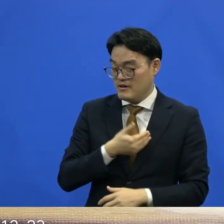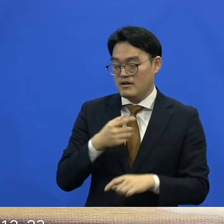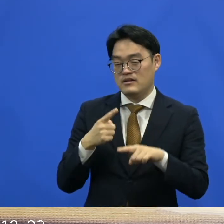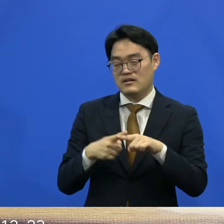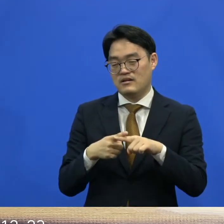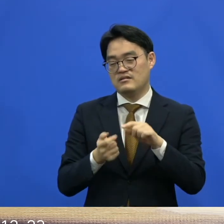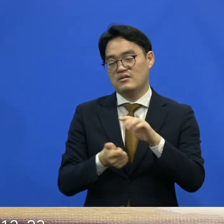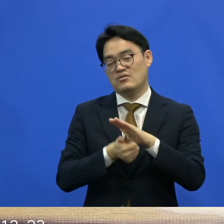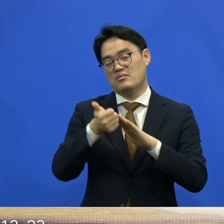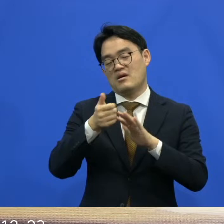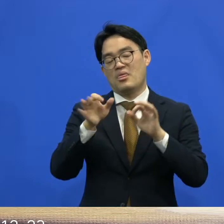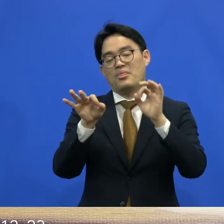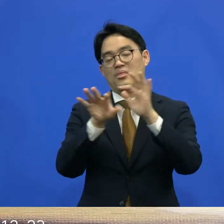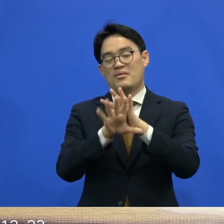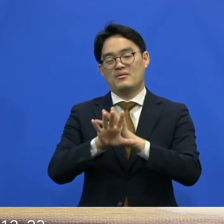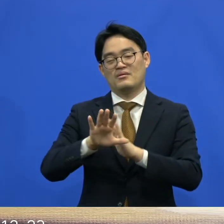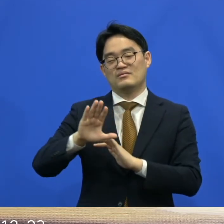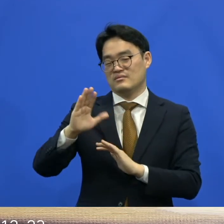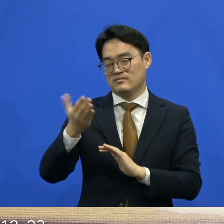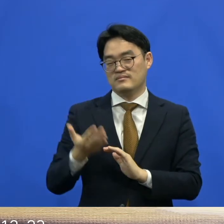이게 희망 고문이에요. 희망 고문.